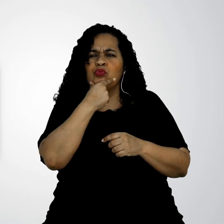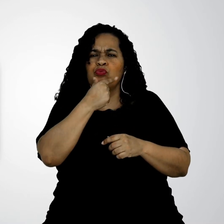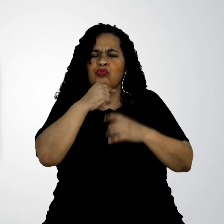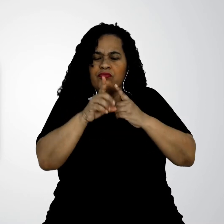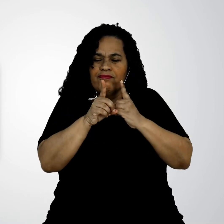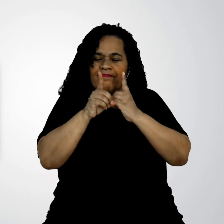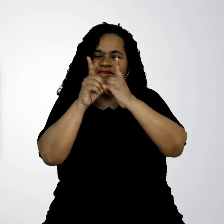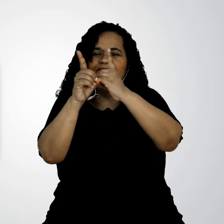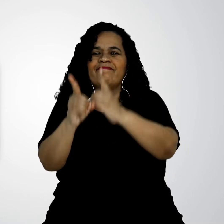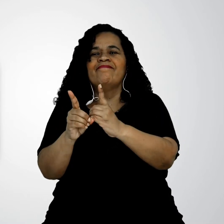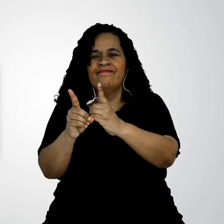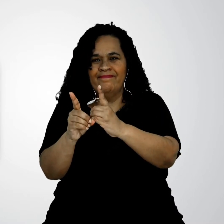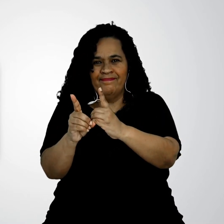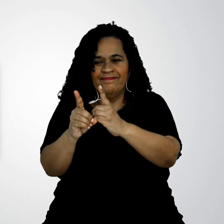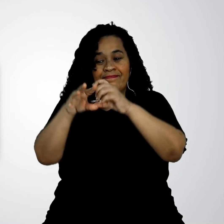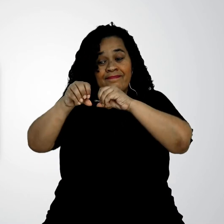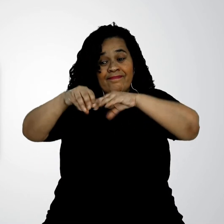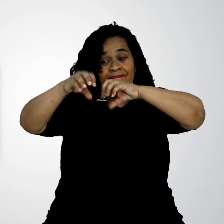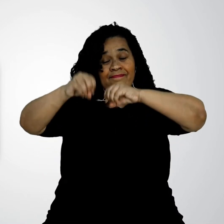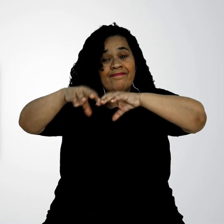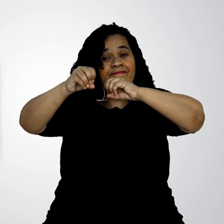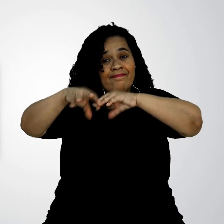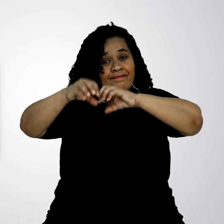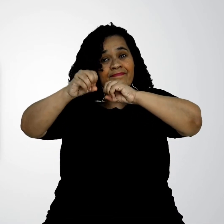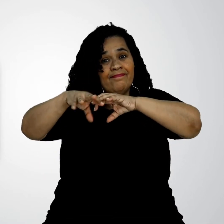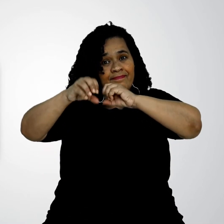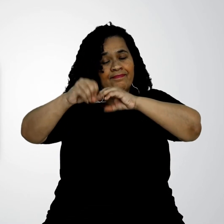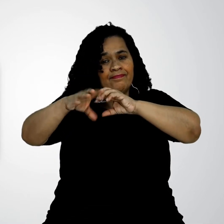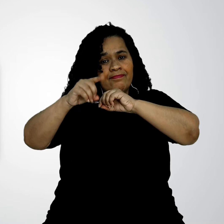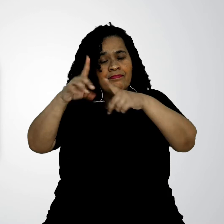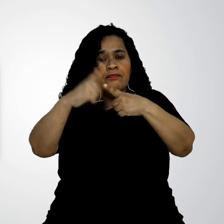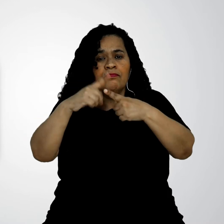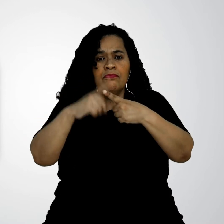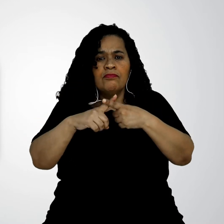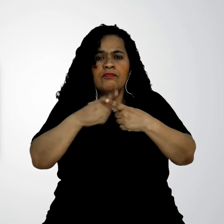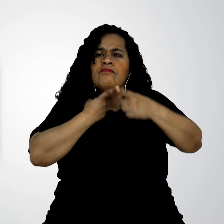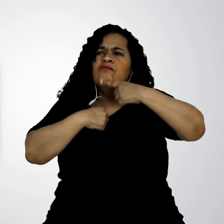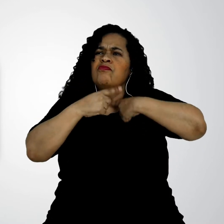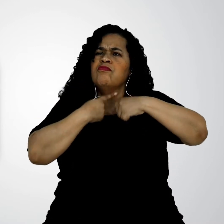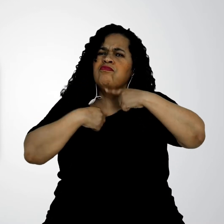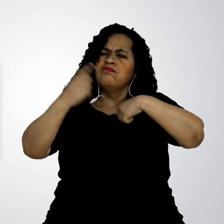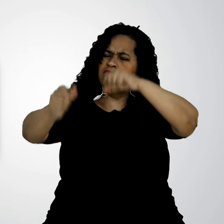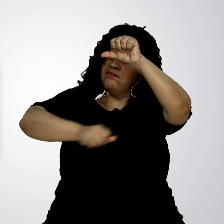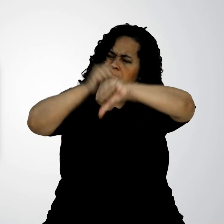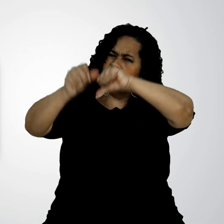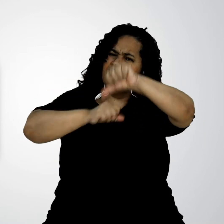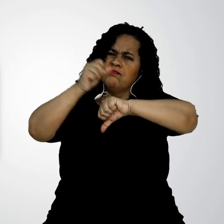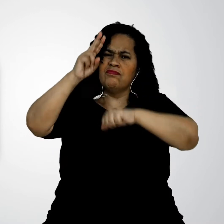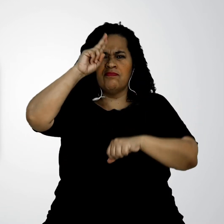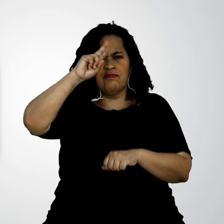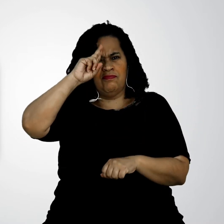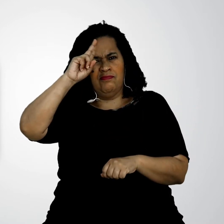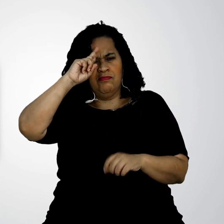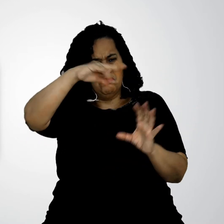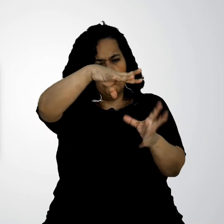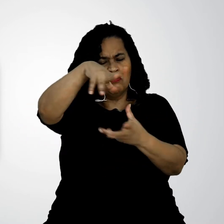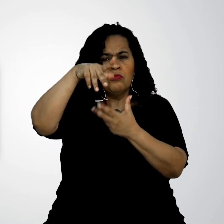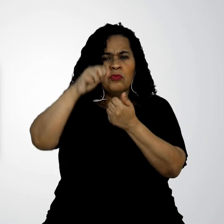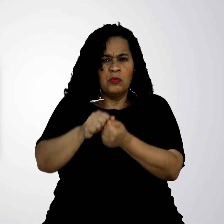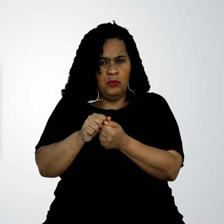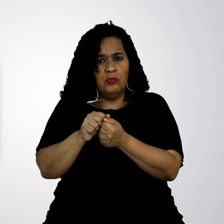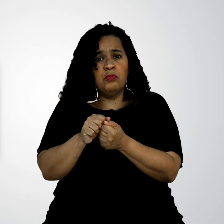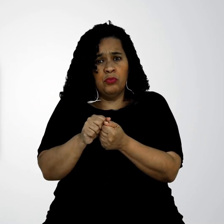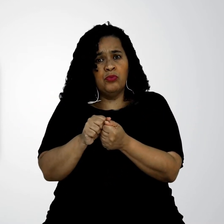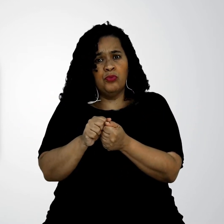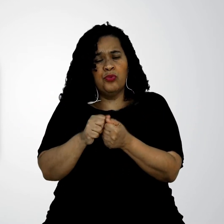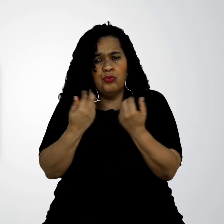ele vai com os 12, ele vai com eles para mudar a história. Então, assim, o projeto de Deus sempre é do menor para o maior, né? Como um grãozinho de